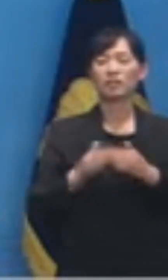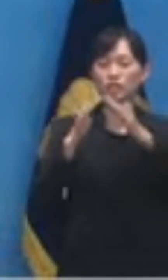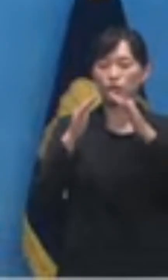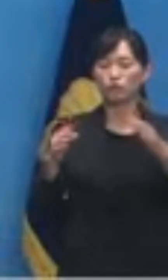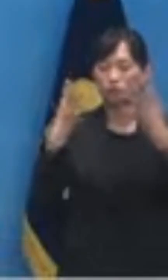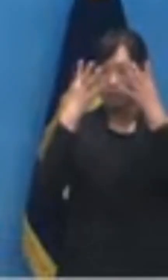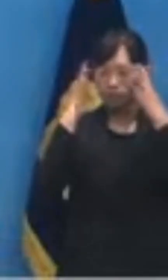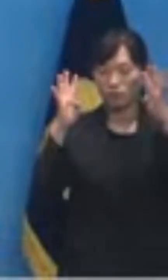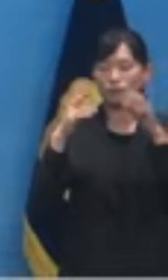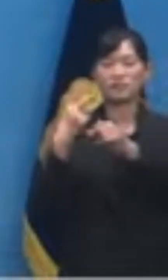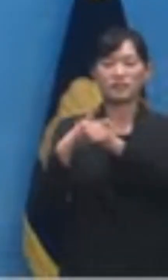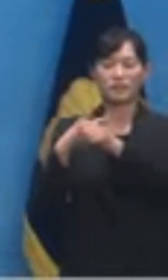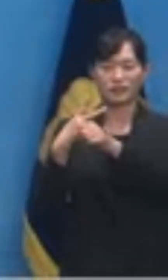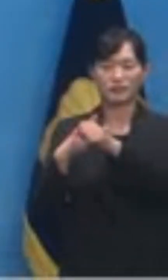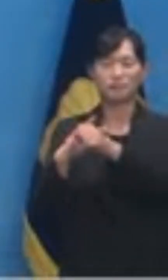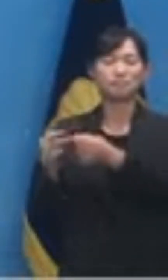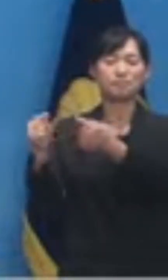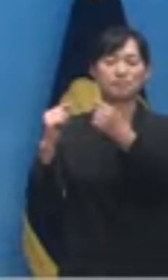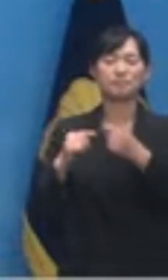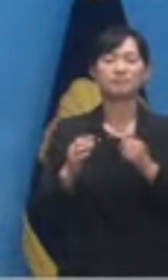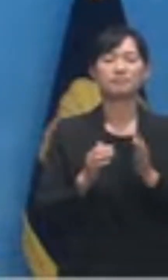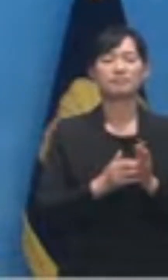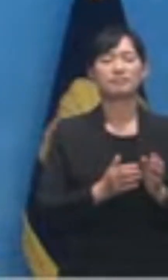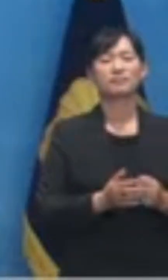전주대학교 교수 오다니 교수님 모셨습니다.